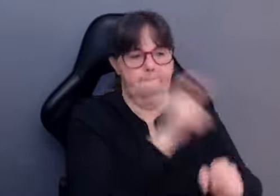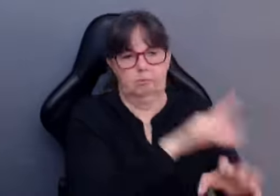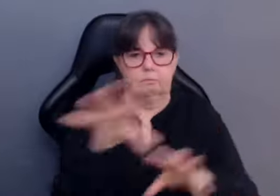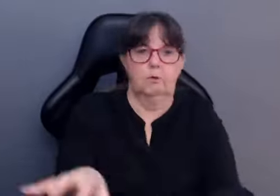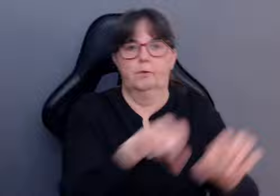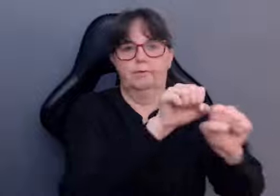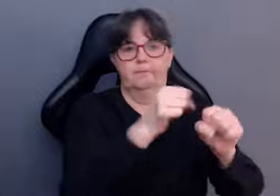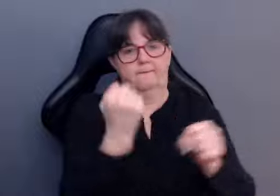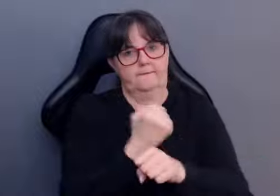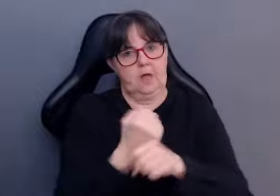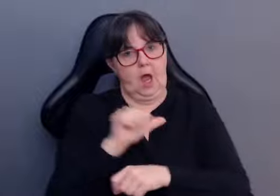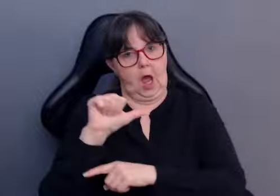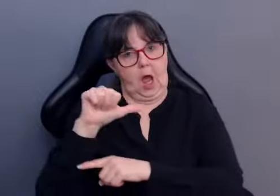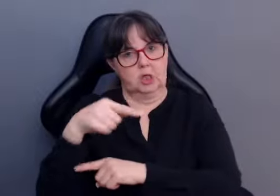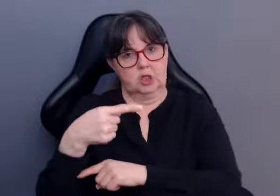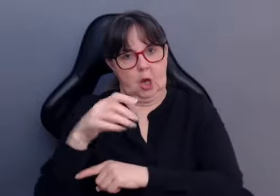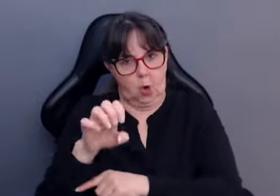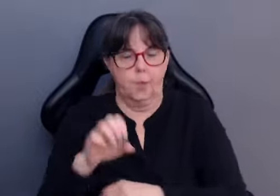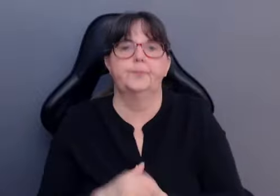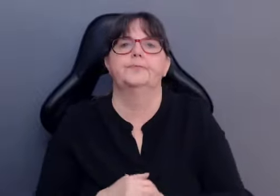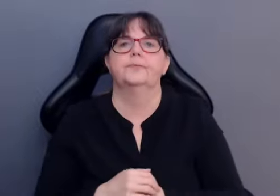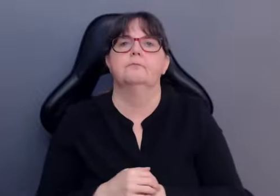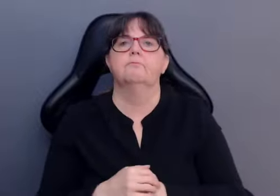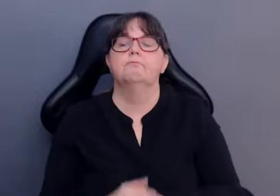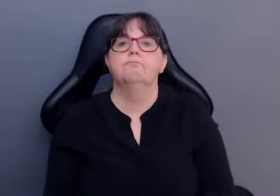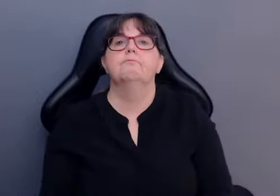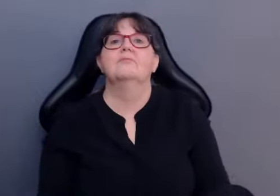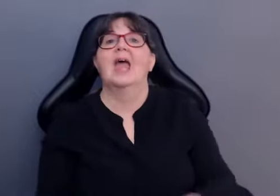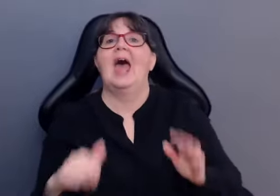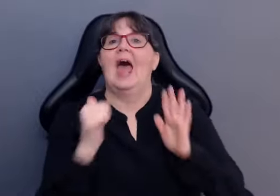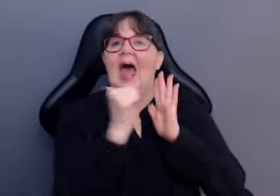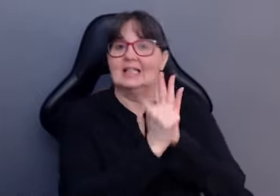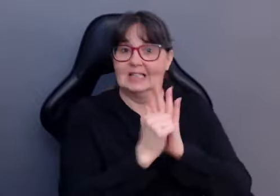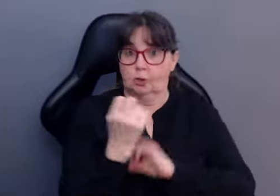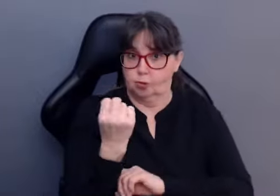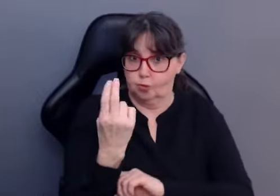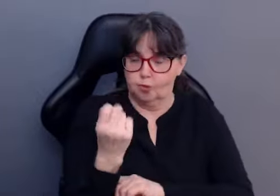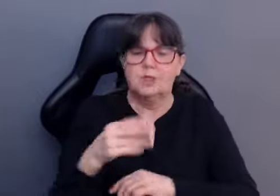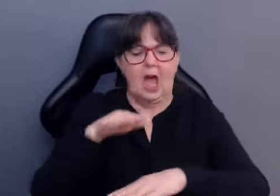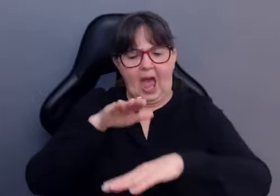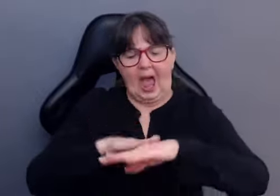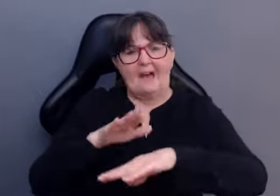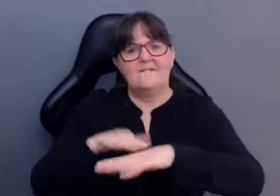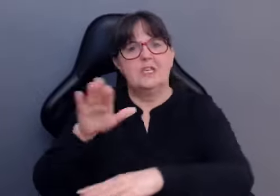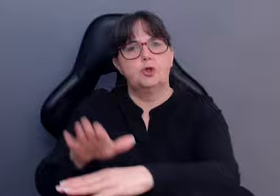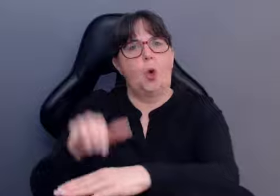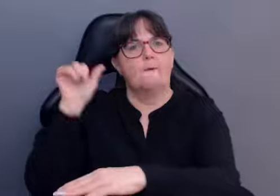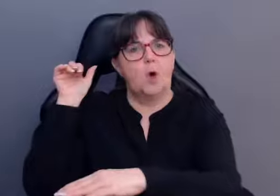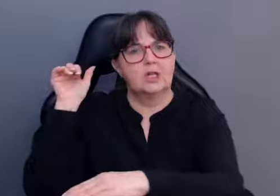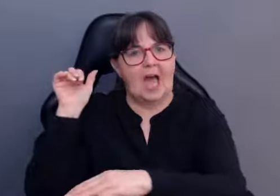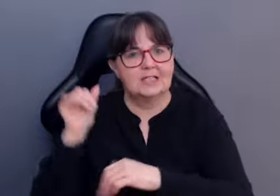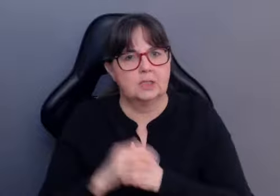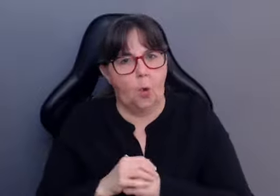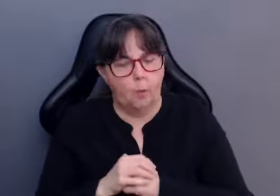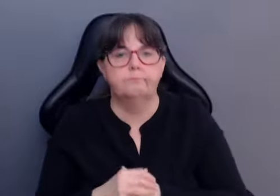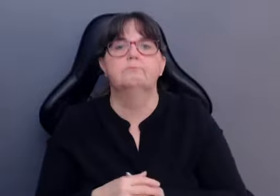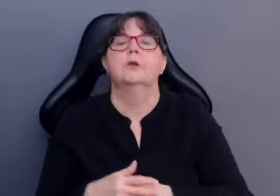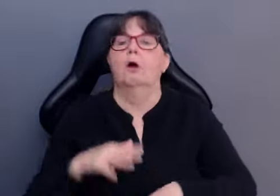Article 12. Avis de convocation. L'avis de convocation à toute assemblée